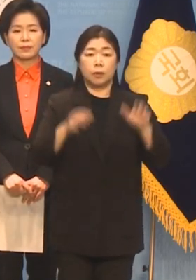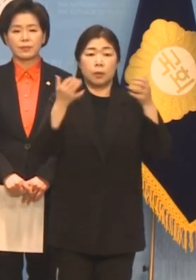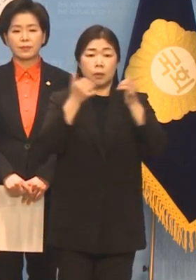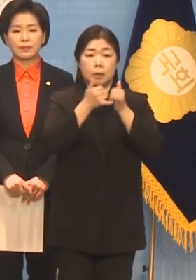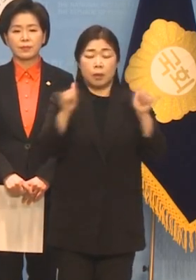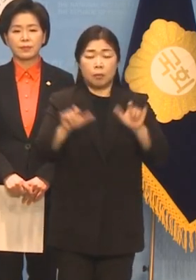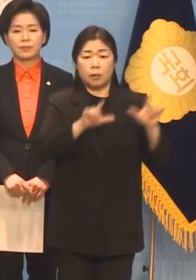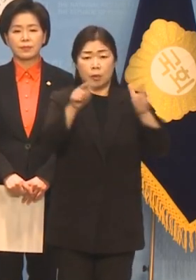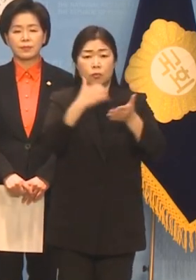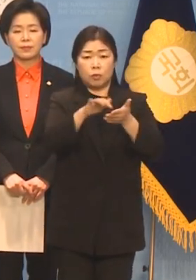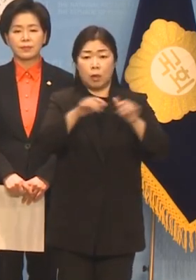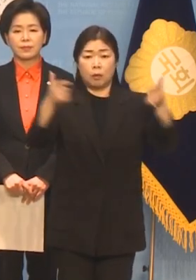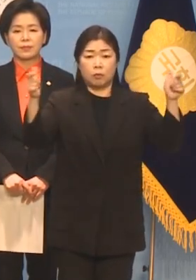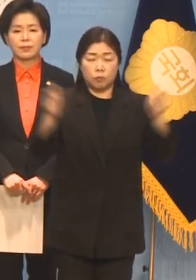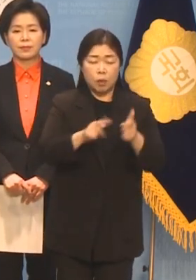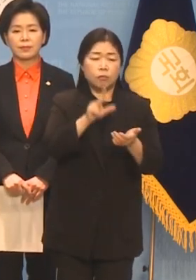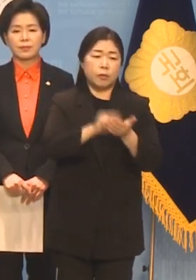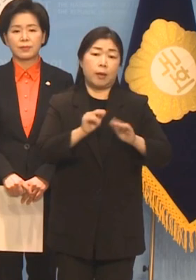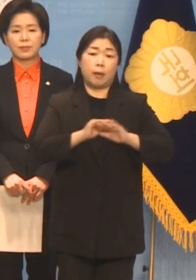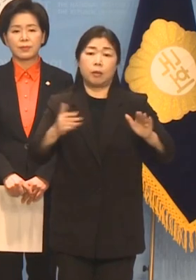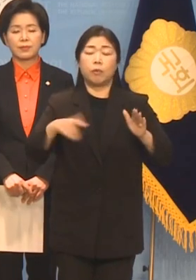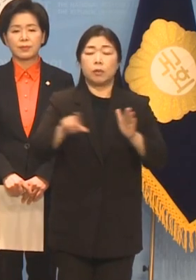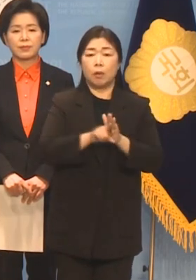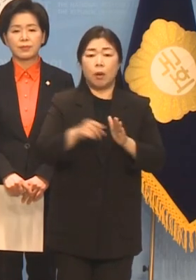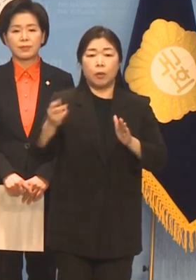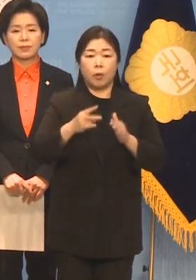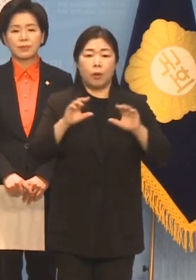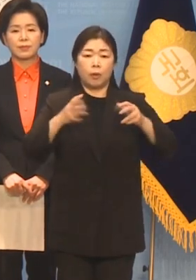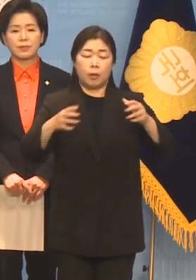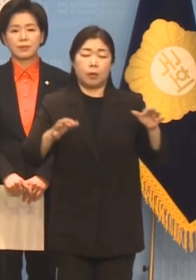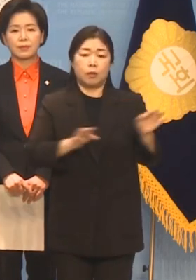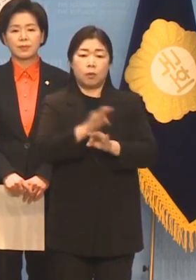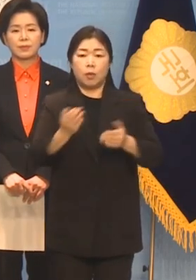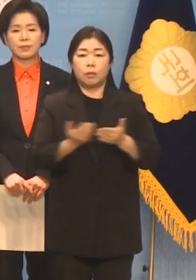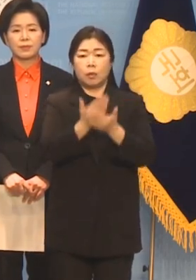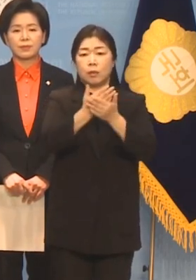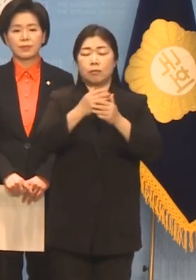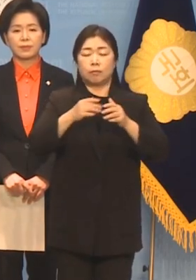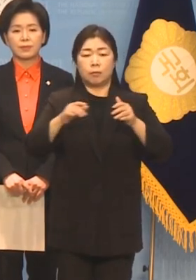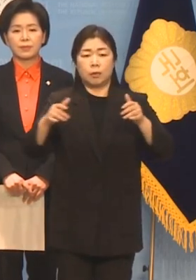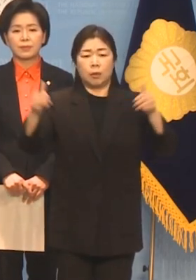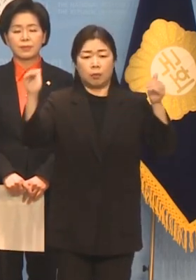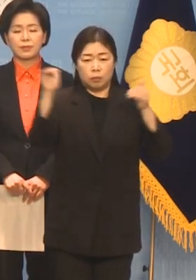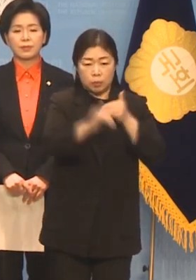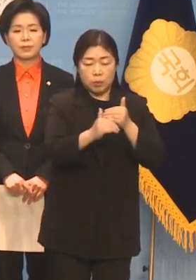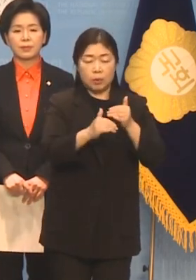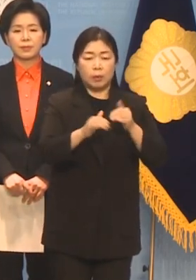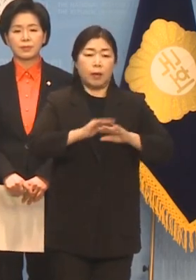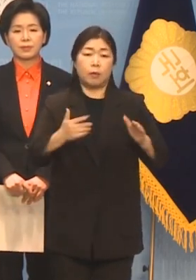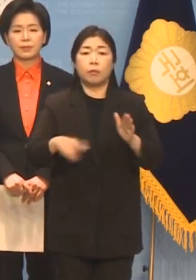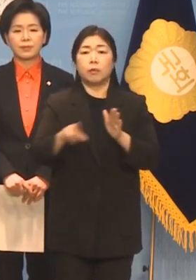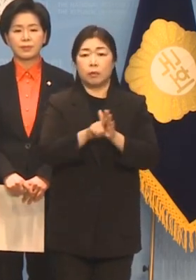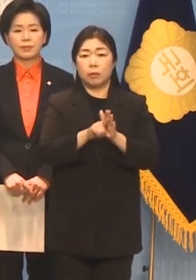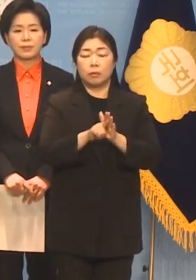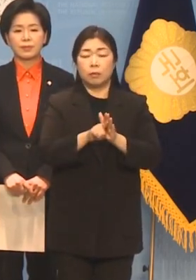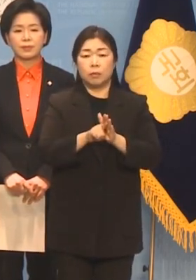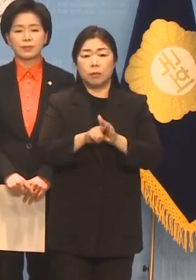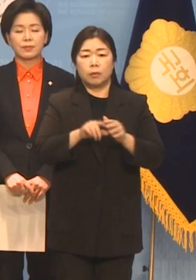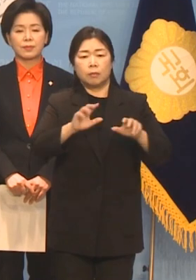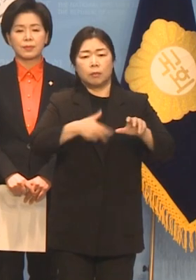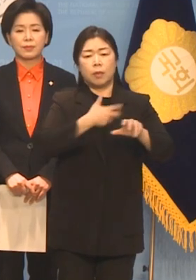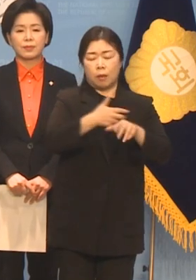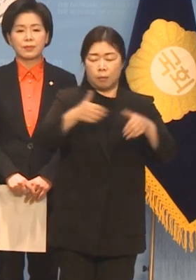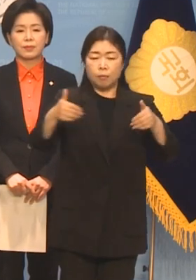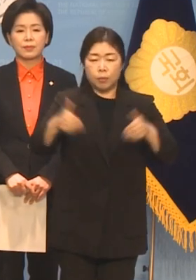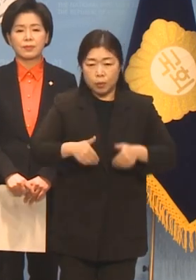성장률 저하라는 대위기를 극복하기 위한 경제적 정원 명령을 호소하고 있습니다. 저는